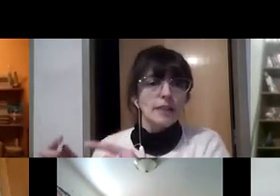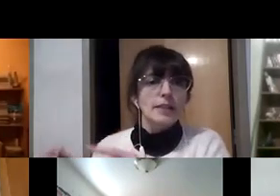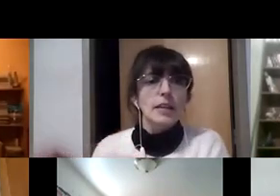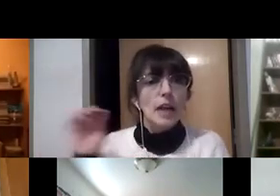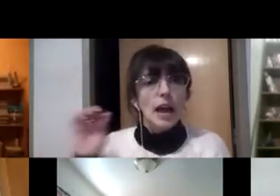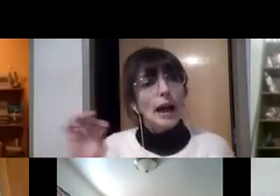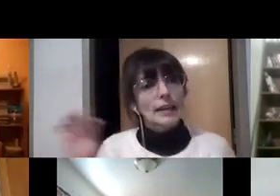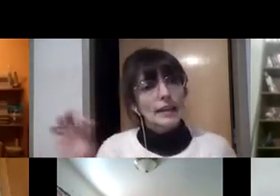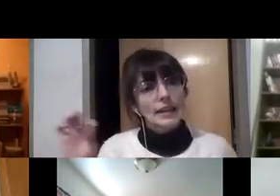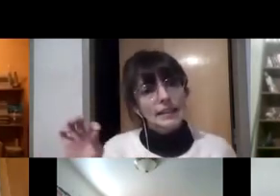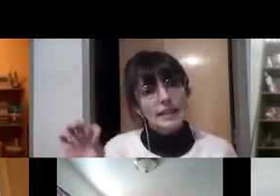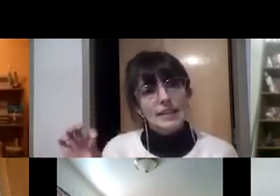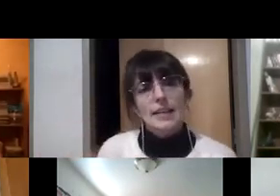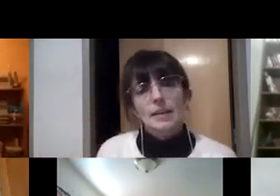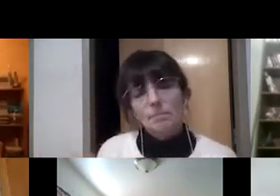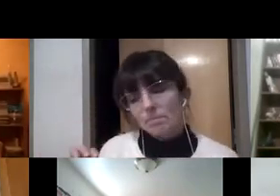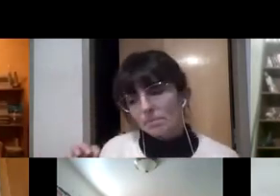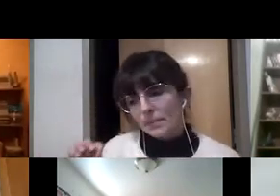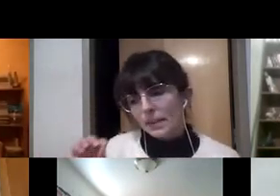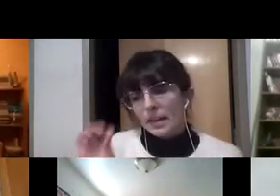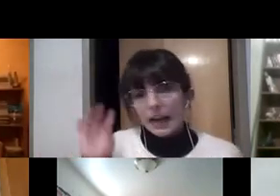es así, agreguen ese